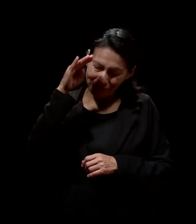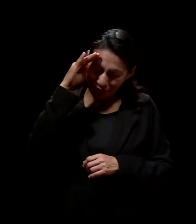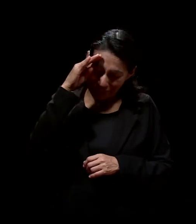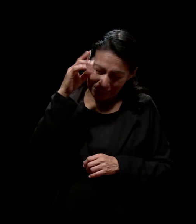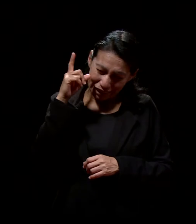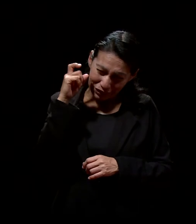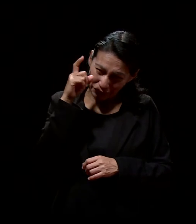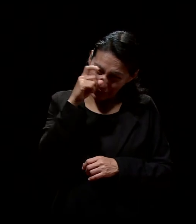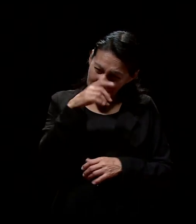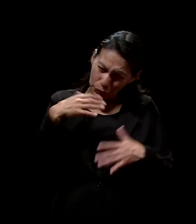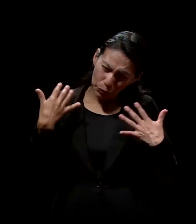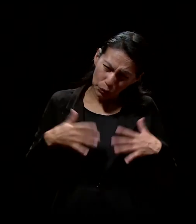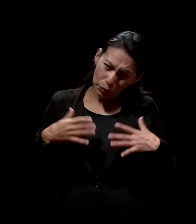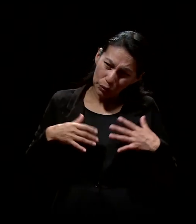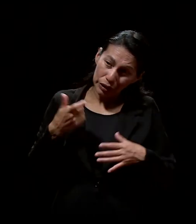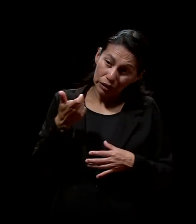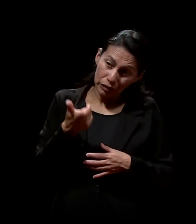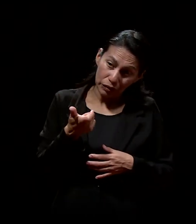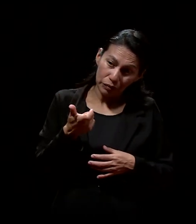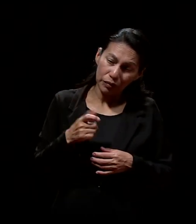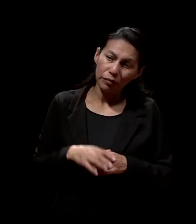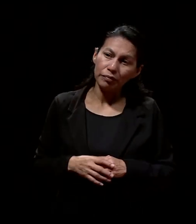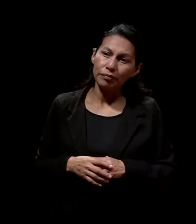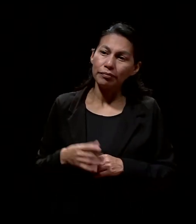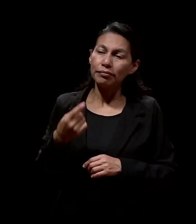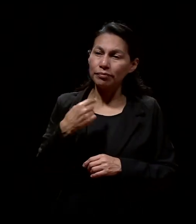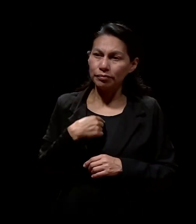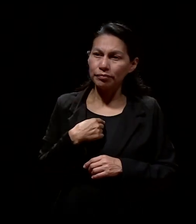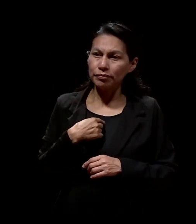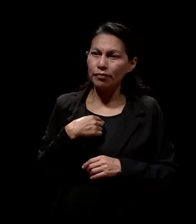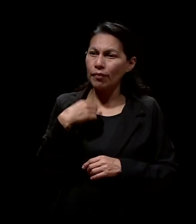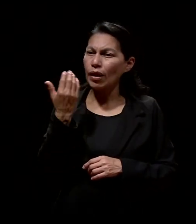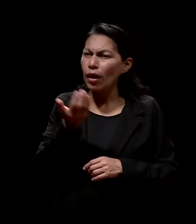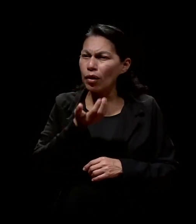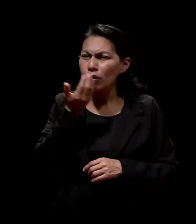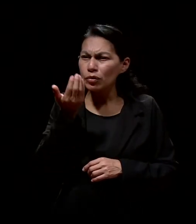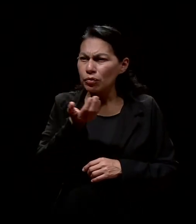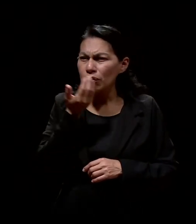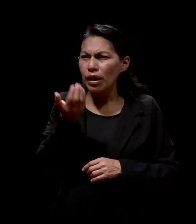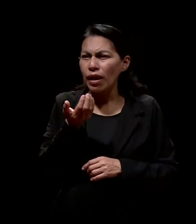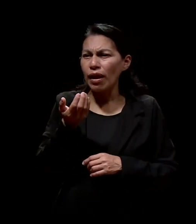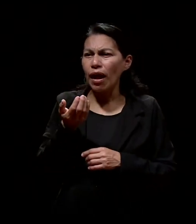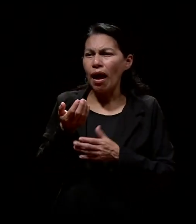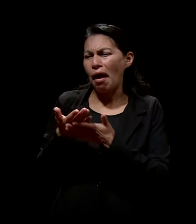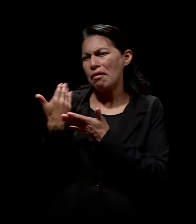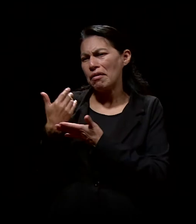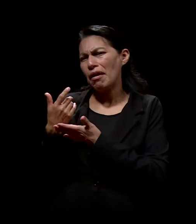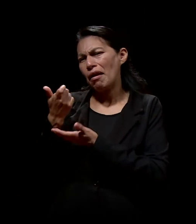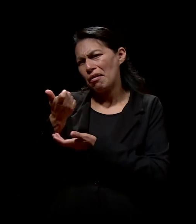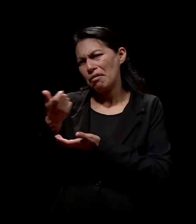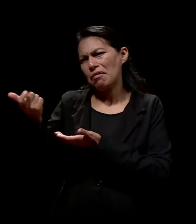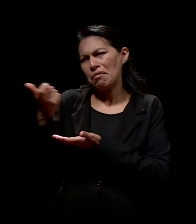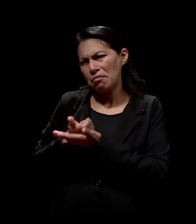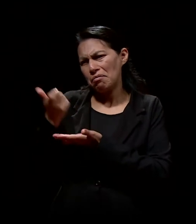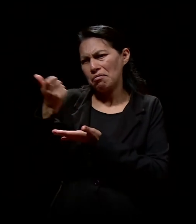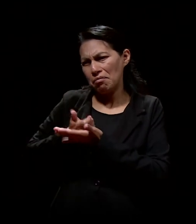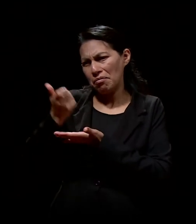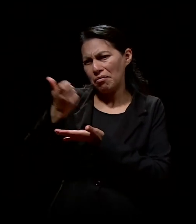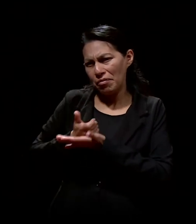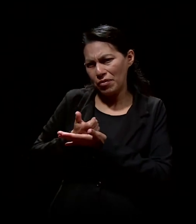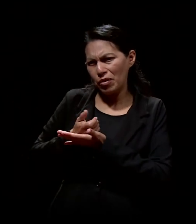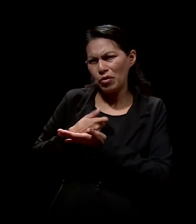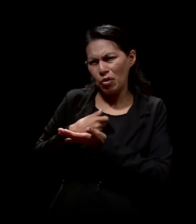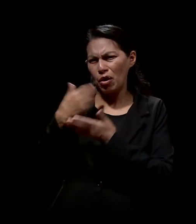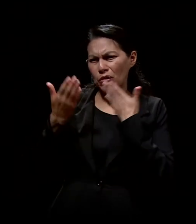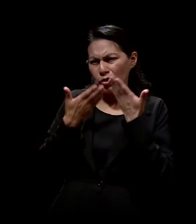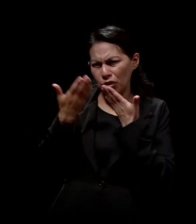mí algo muy difícil era la parte económica. La parte económica porque de alguna manera estaba acostumbrada a tener un ingreso. Cuando